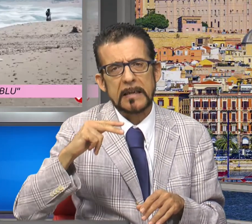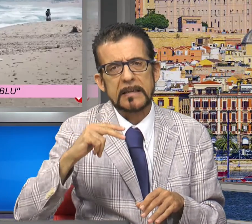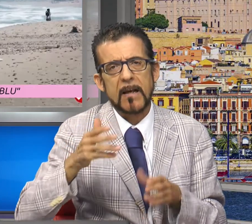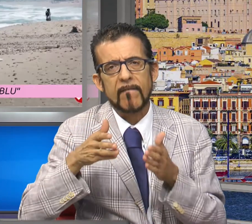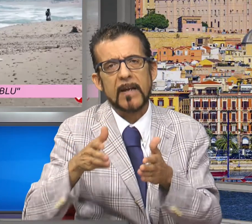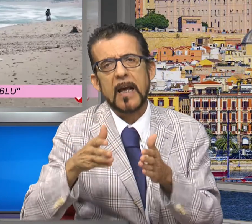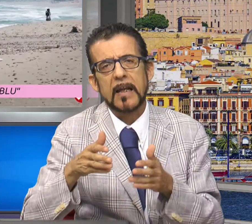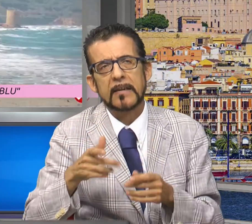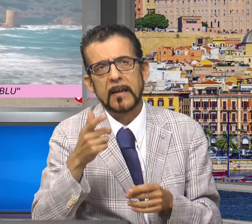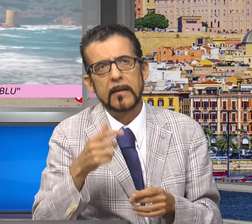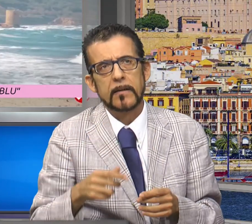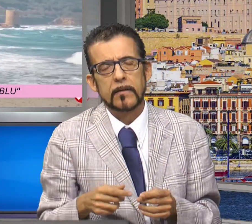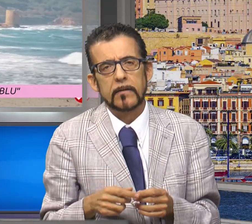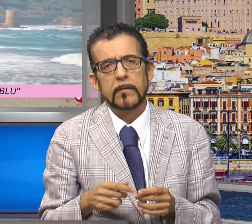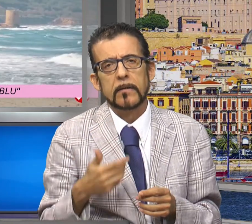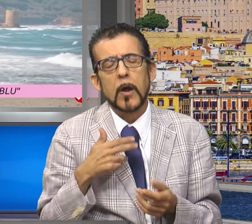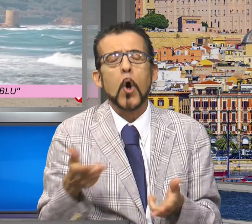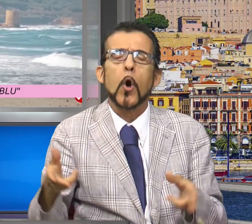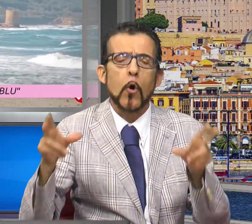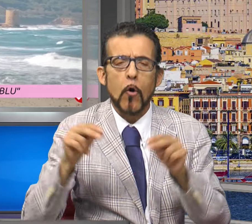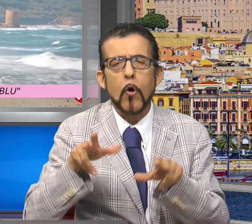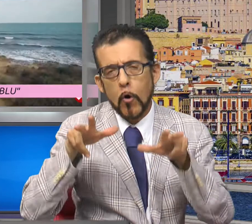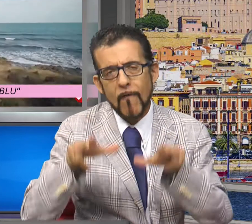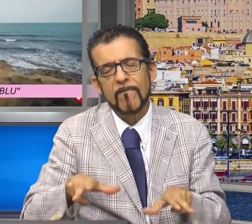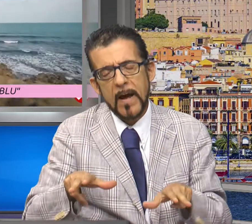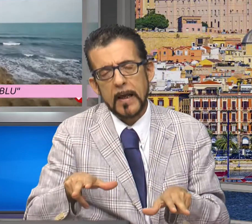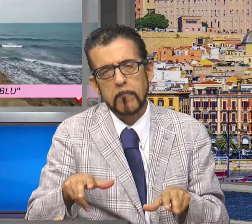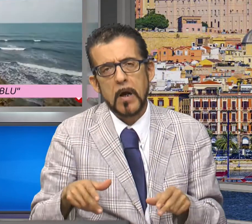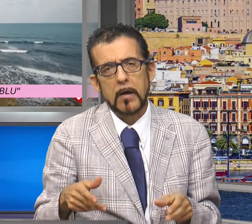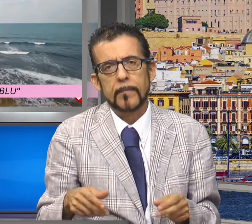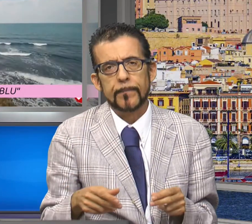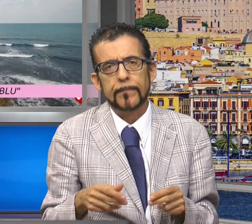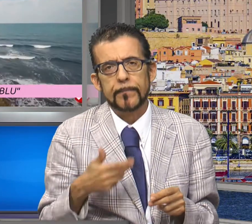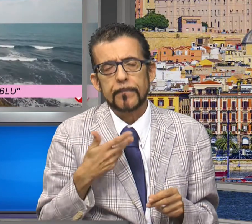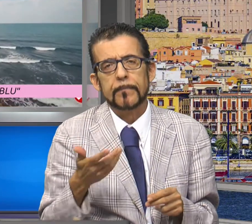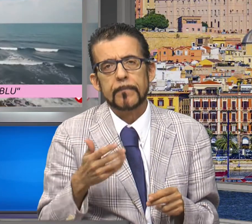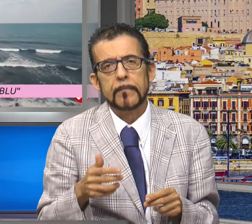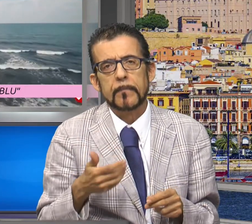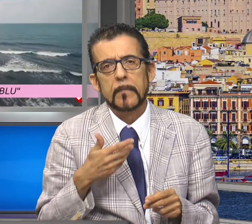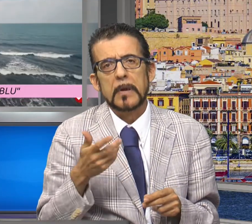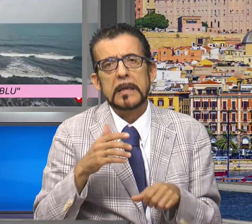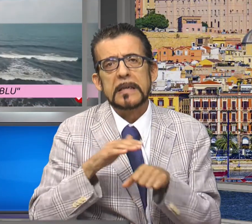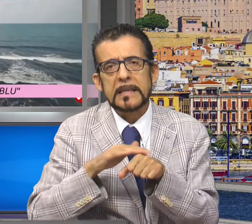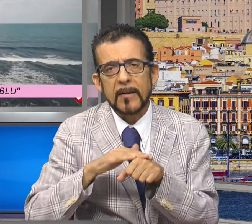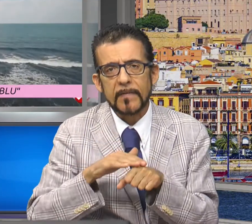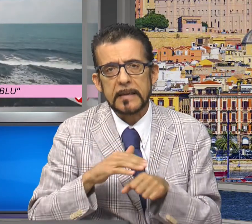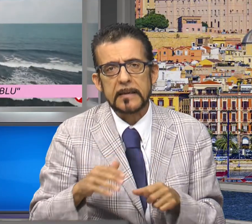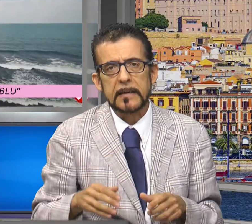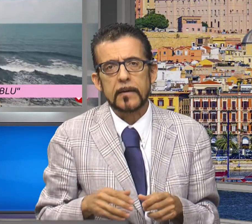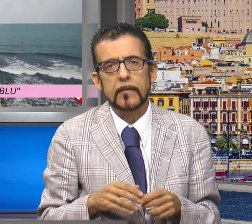Plattamona. È una riconferma, quindi per noi è un fatto importante, perché questo significa che i servizi e tutto ciò che riguarda,